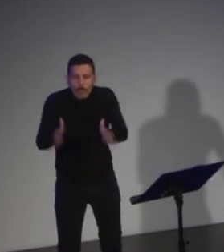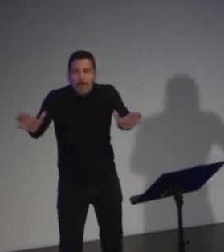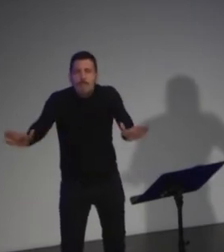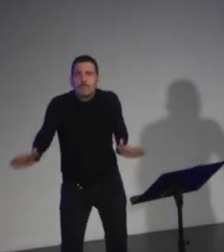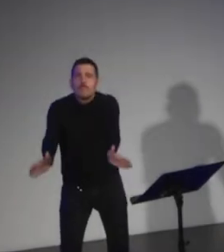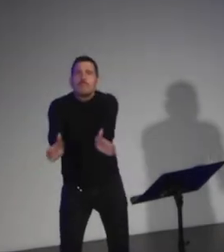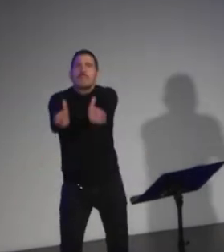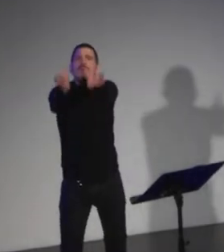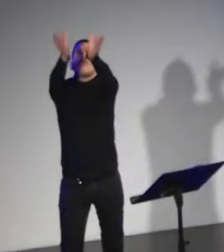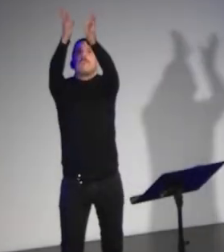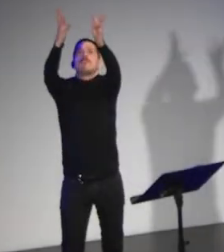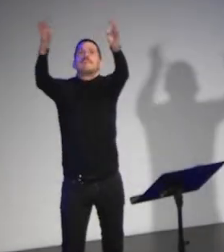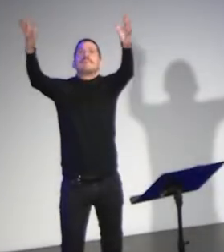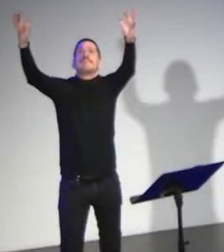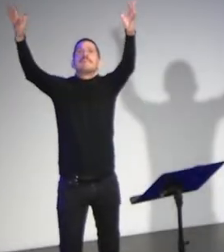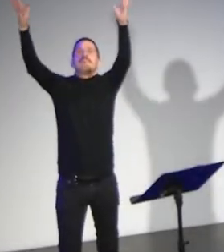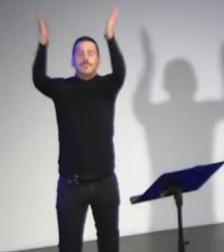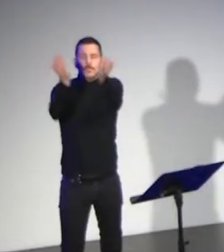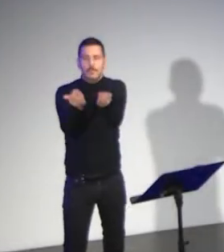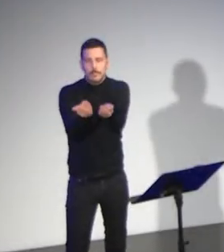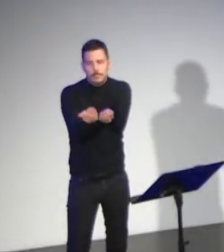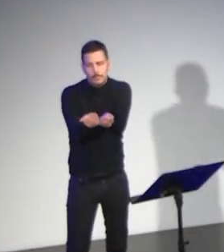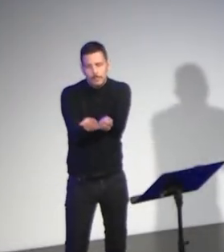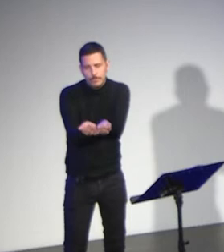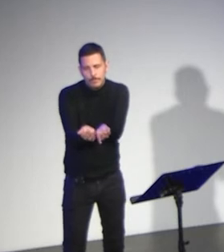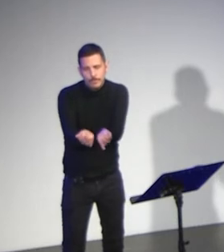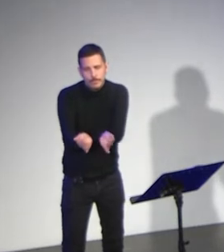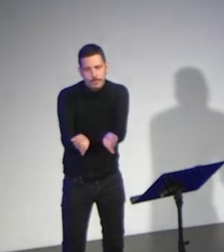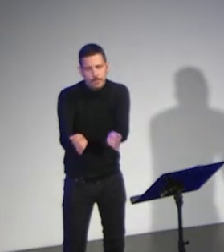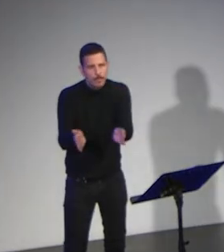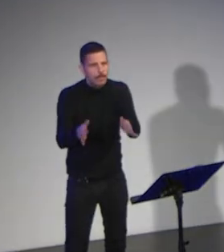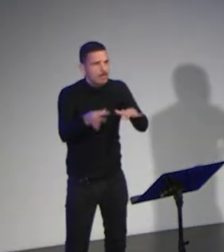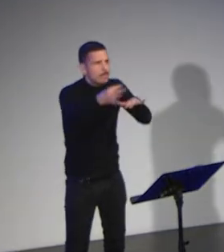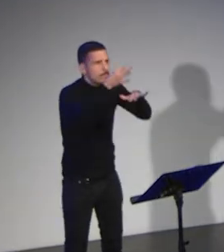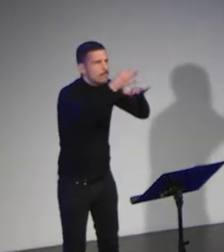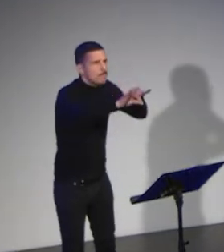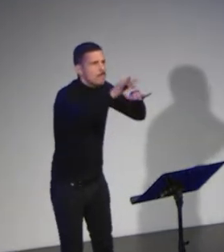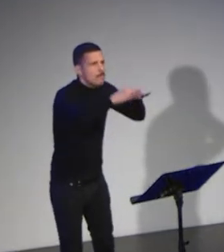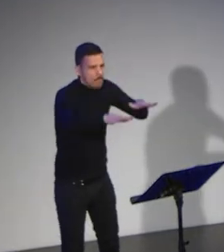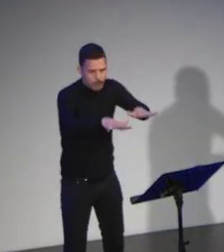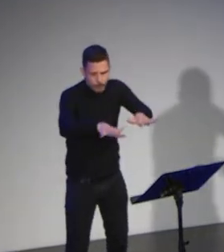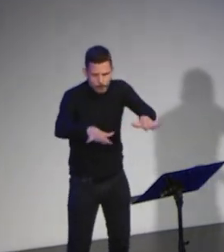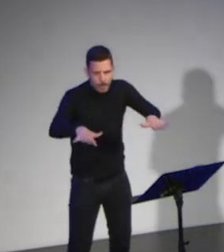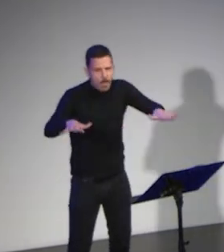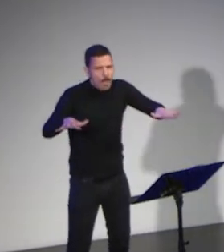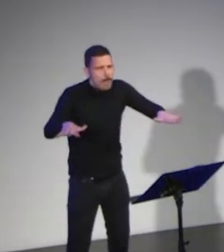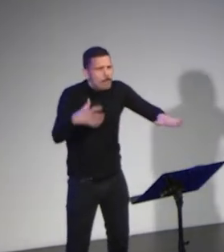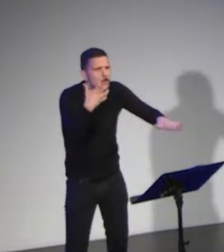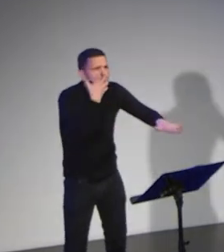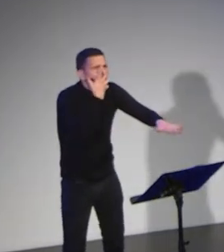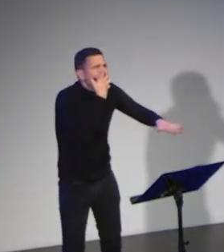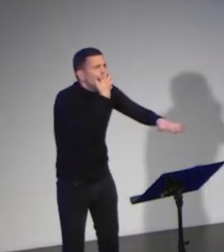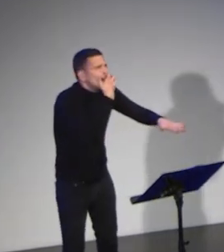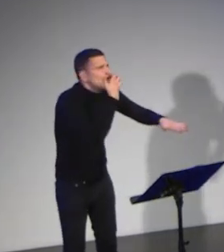Ils recouvraient la petite chose à bec ouvert. Ils la recouvraient de terre. Et Salim dit : « C'est lent, les enterrements. » C'est